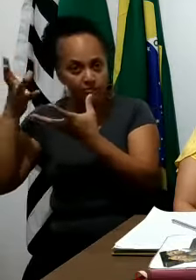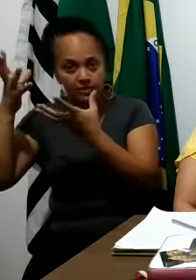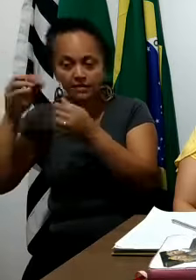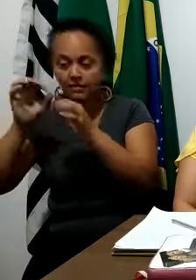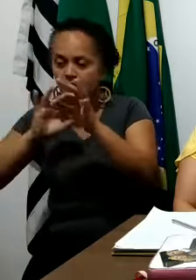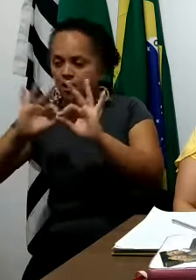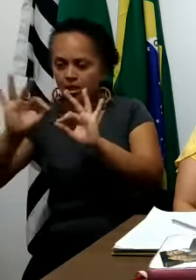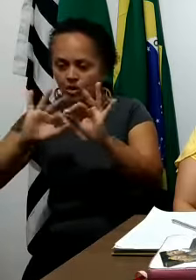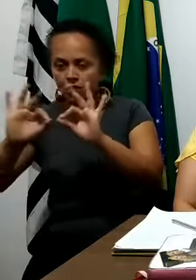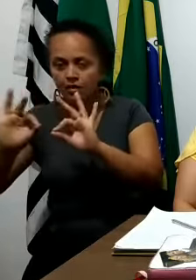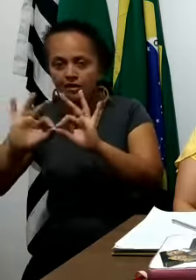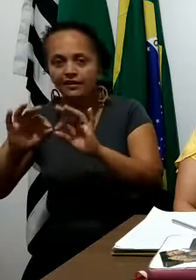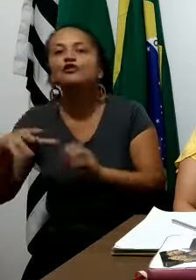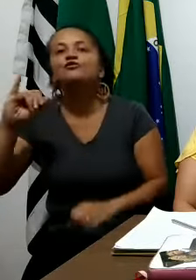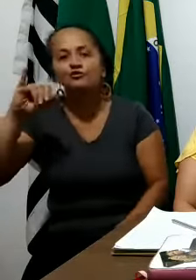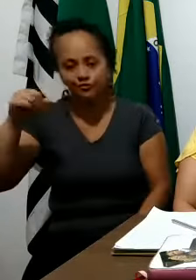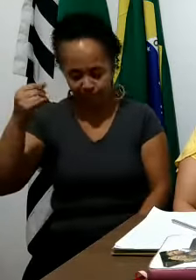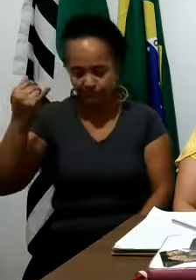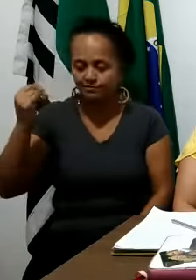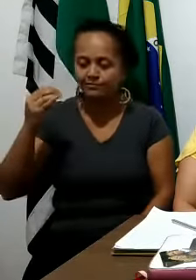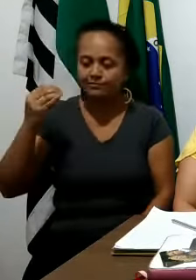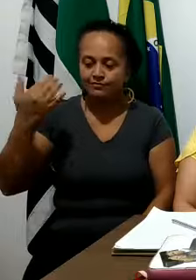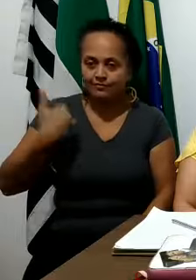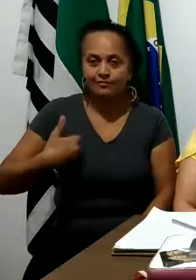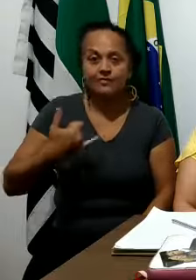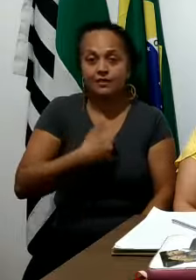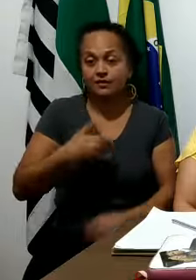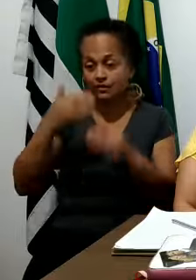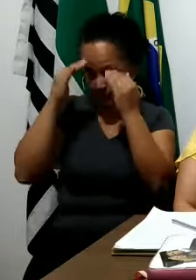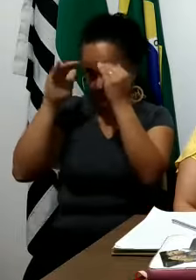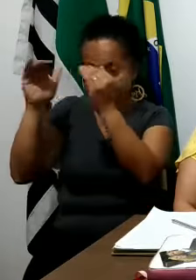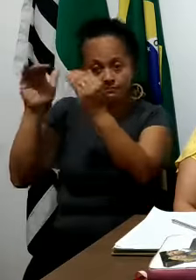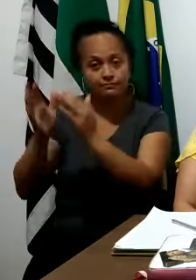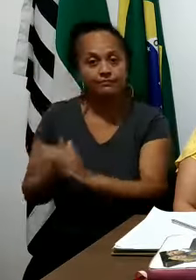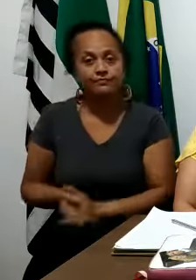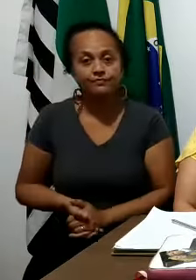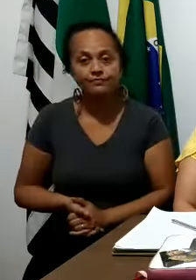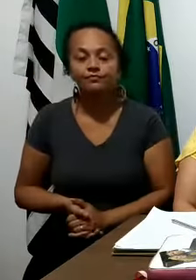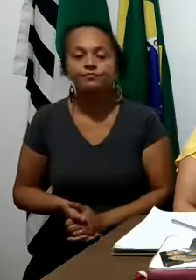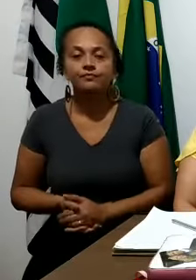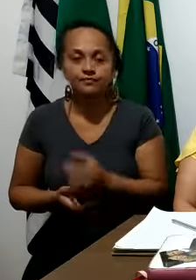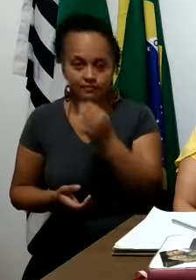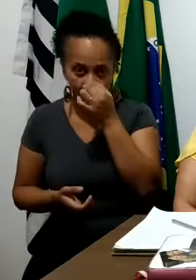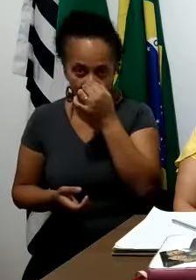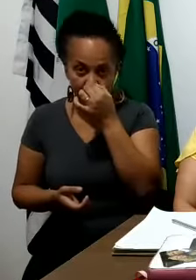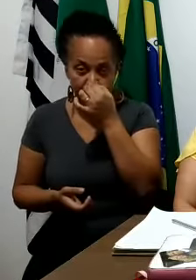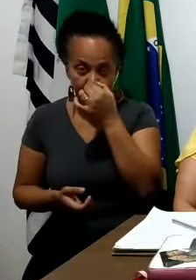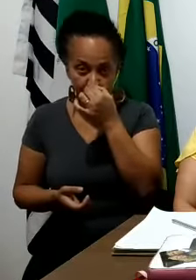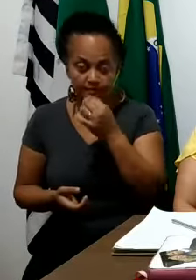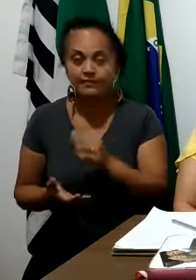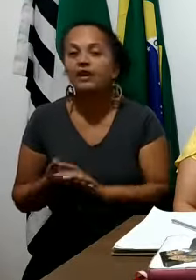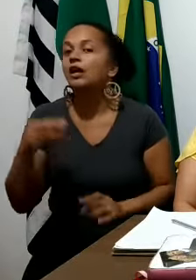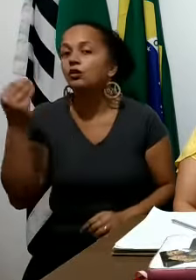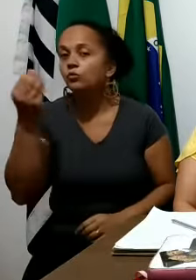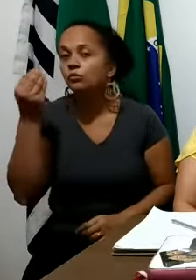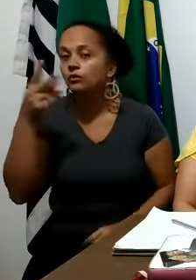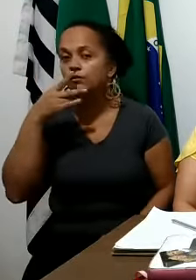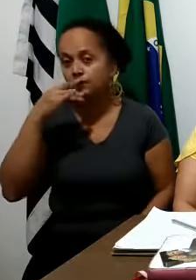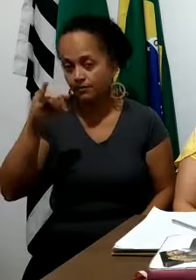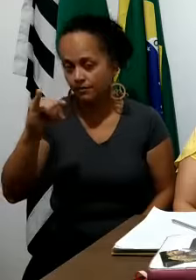acaso na nossa vida. Mas porque as ações dos pais foram assertivas na maneira